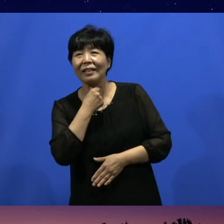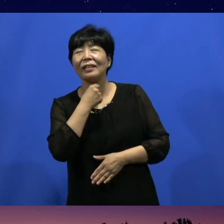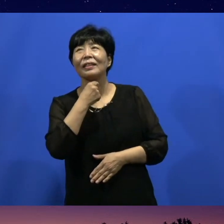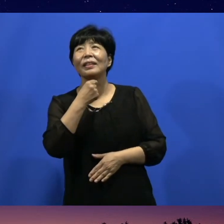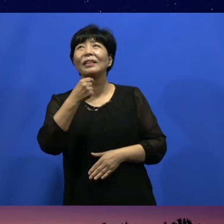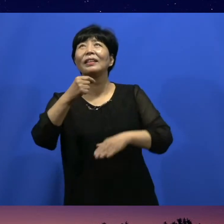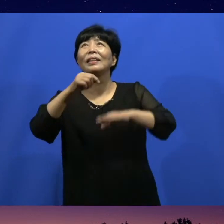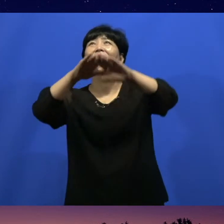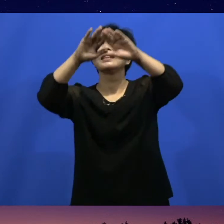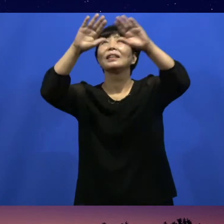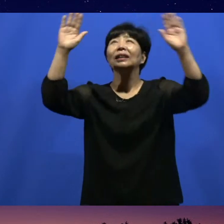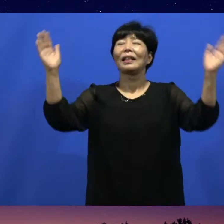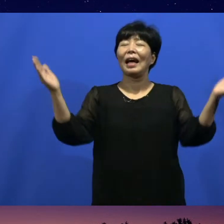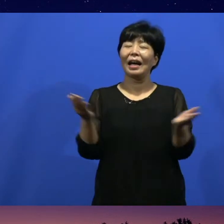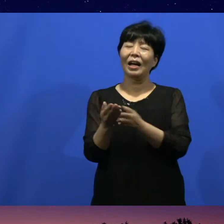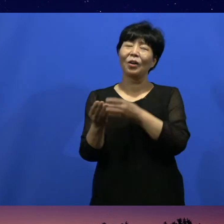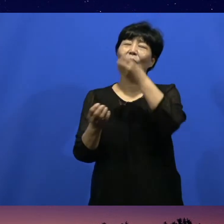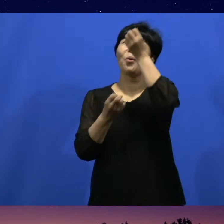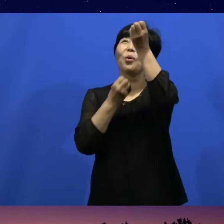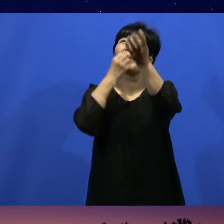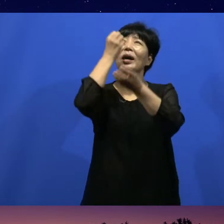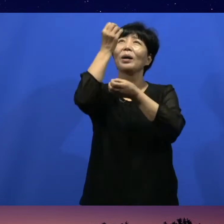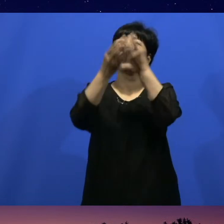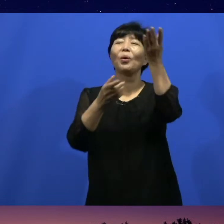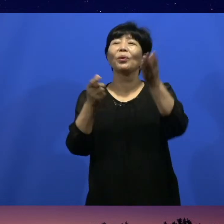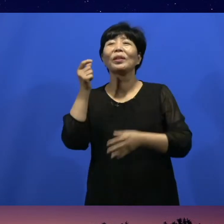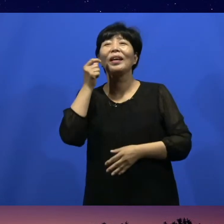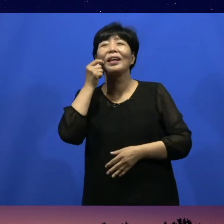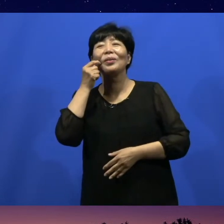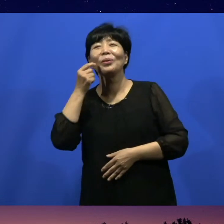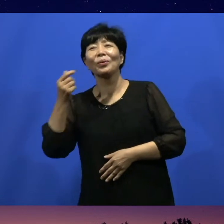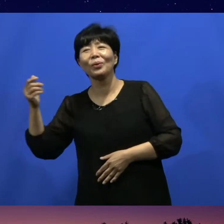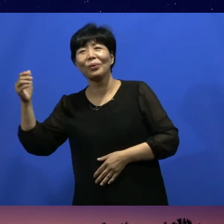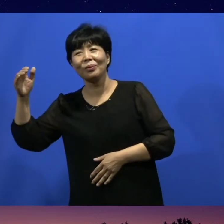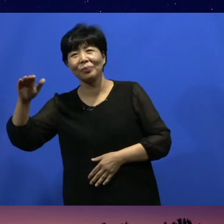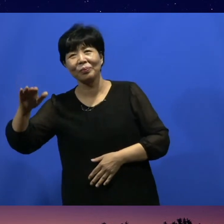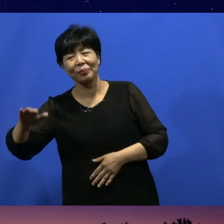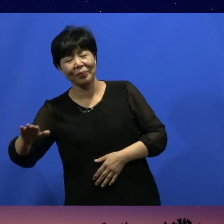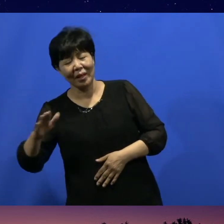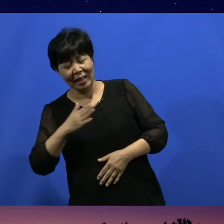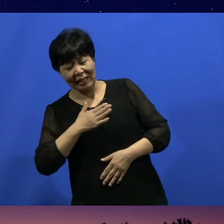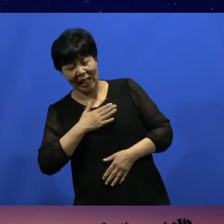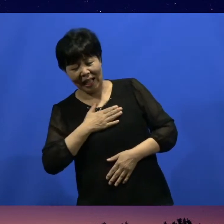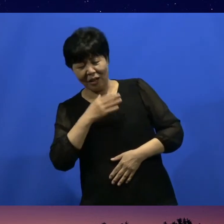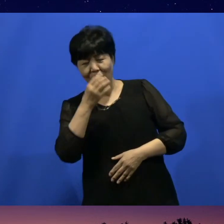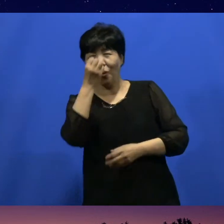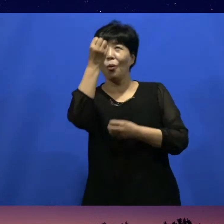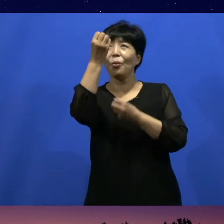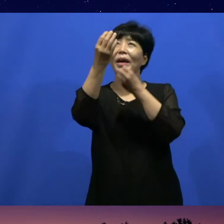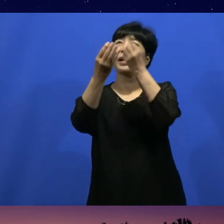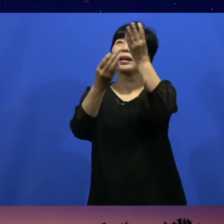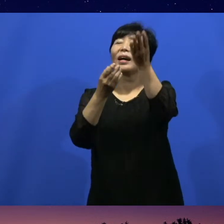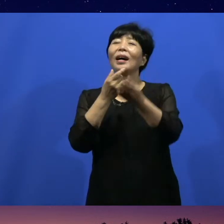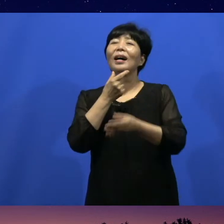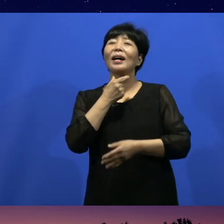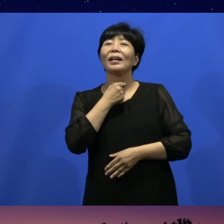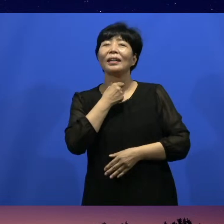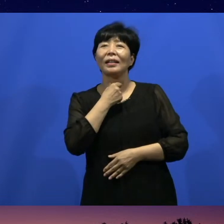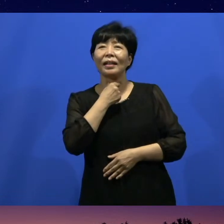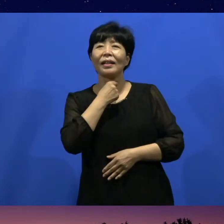표현하리라. 다 고백 못해도 나